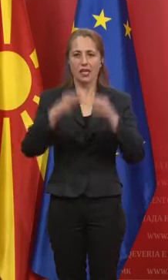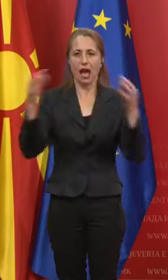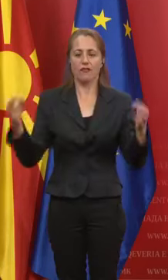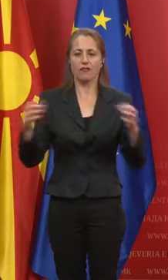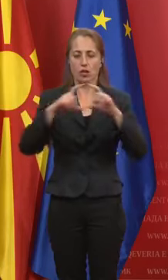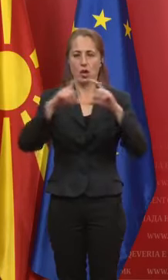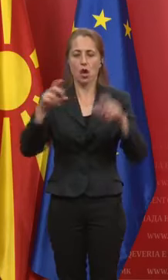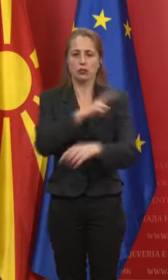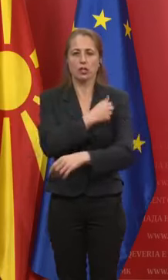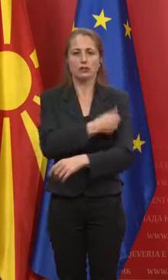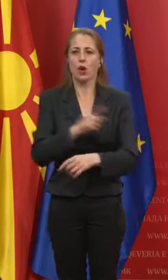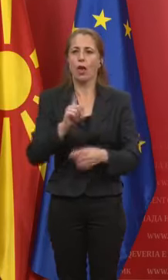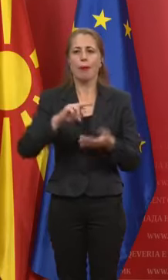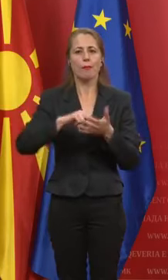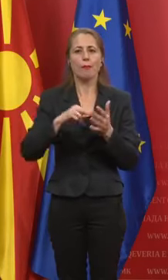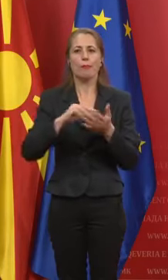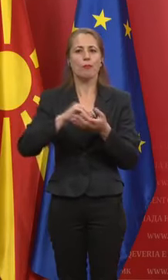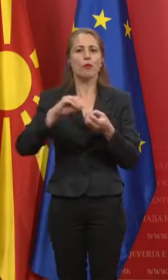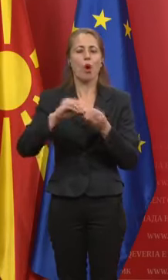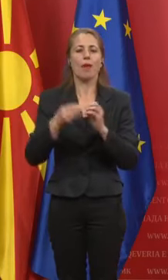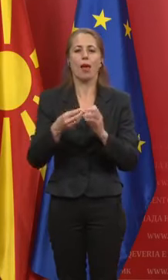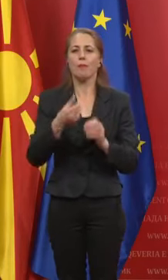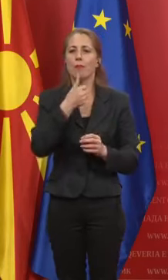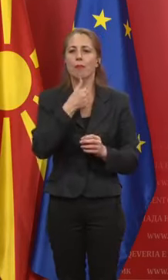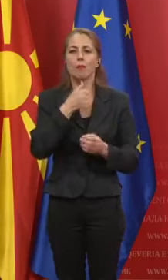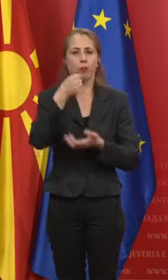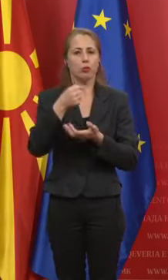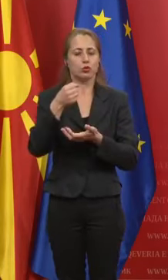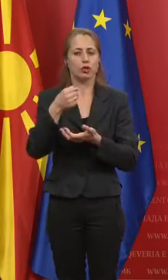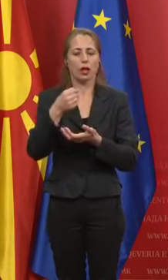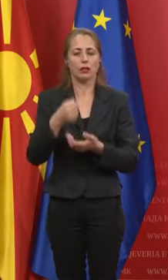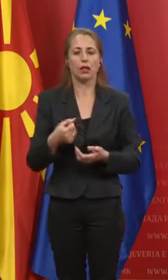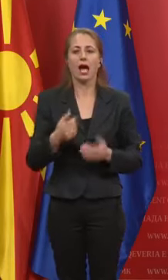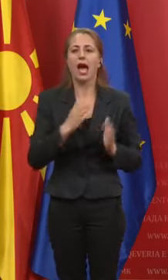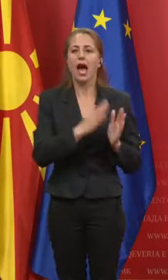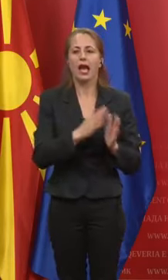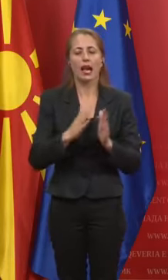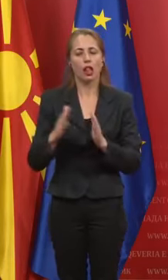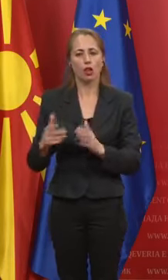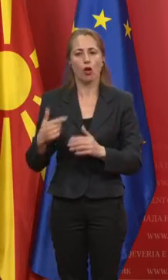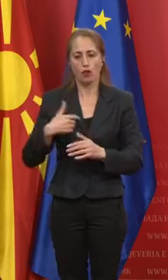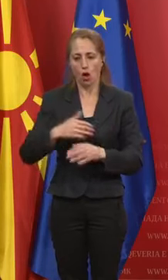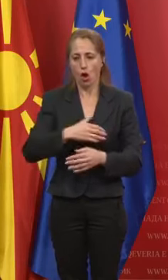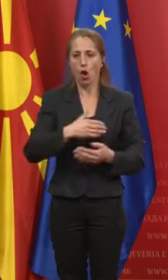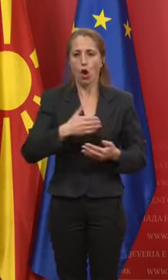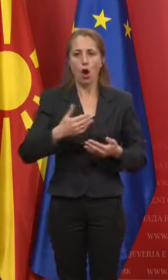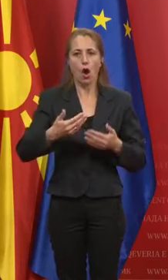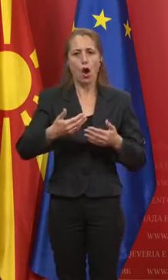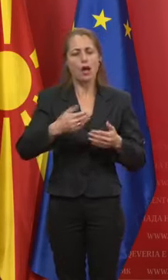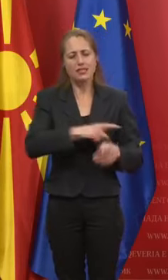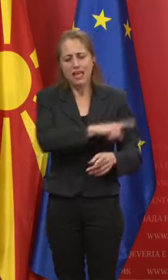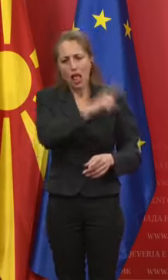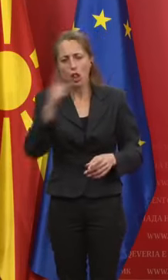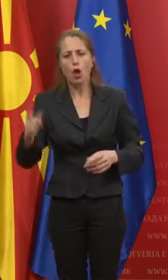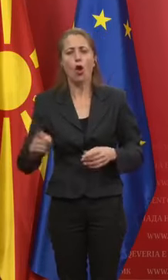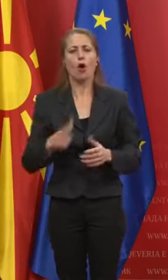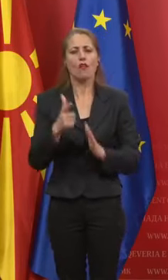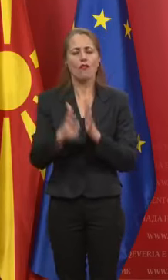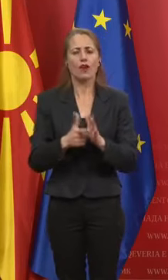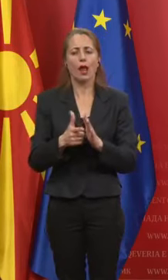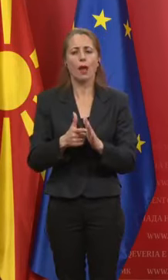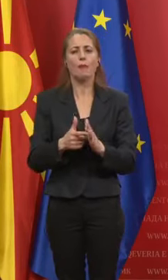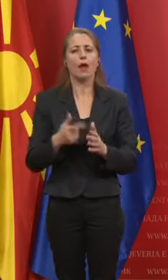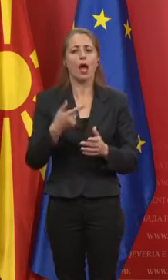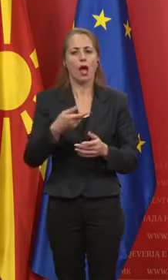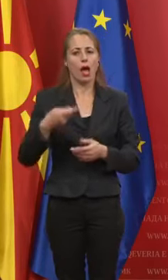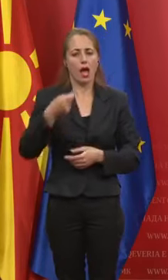нема проблеми со буџетот. Сосем редовно во целиот овој изминат на период ги